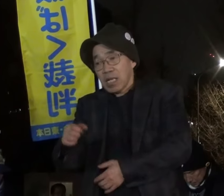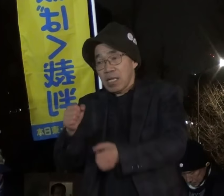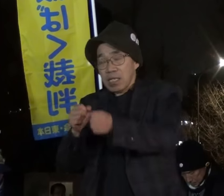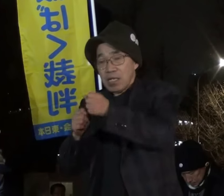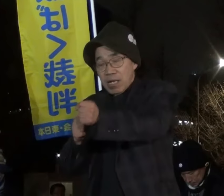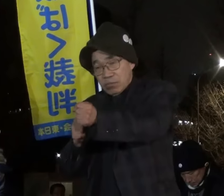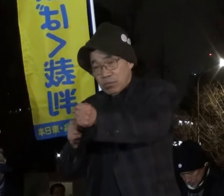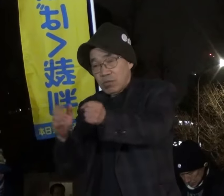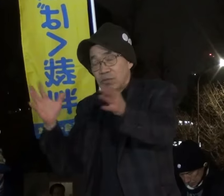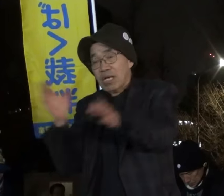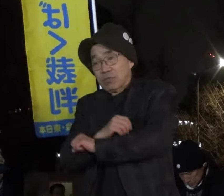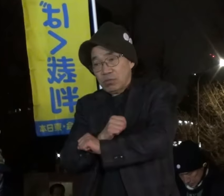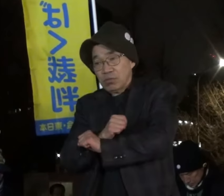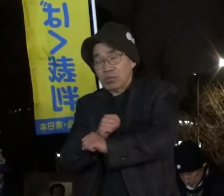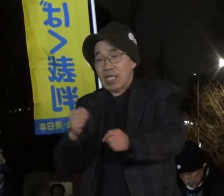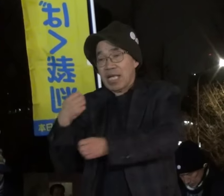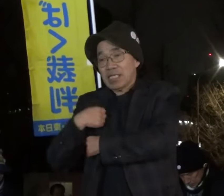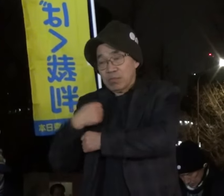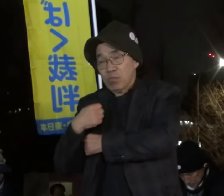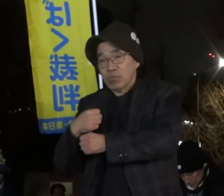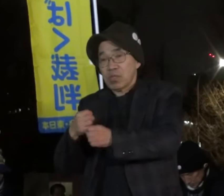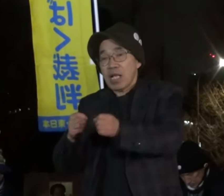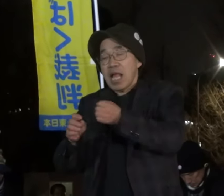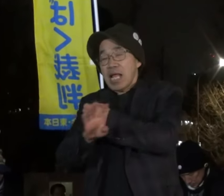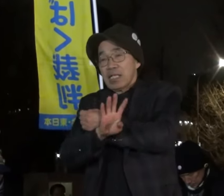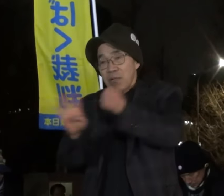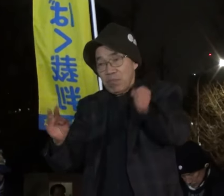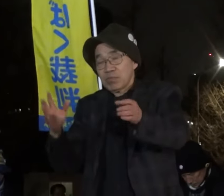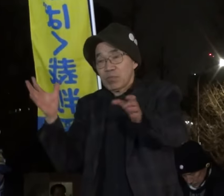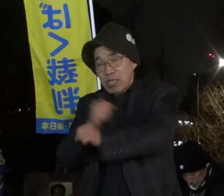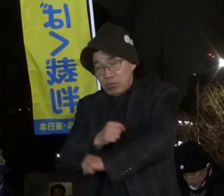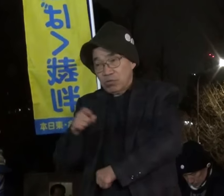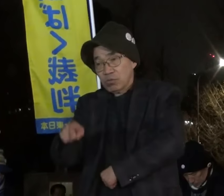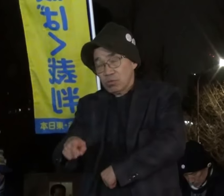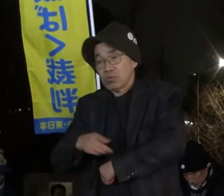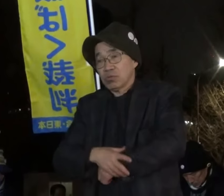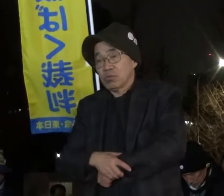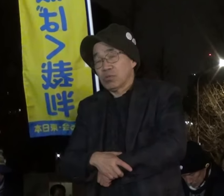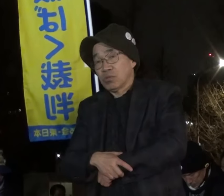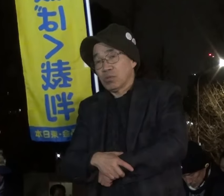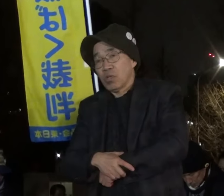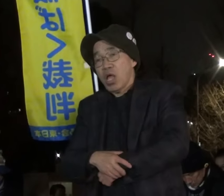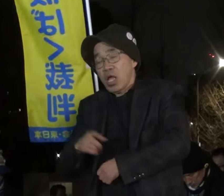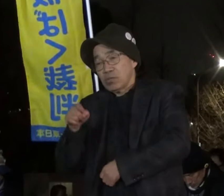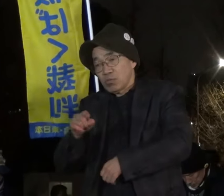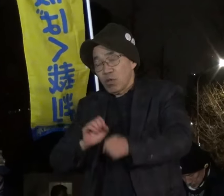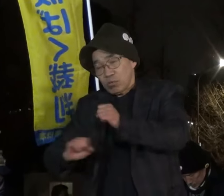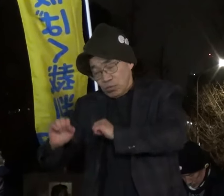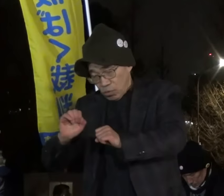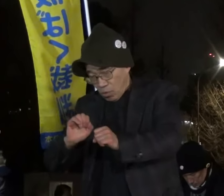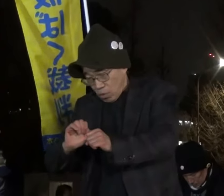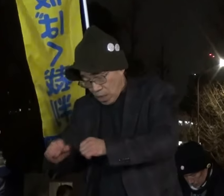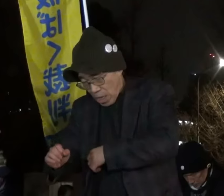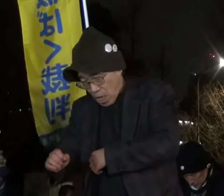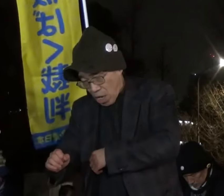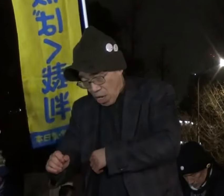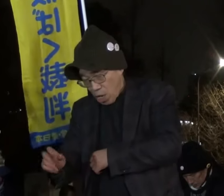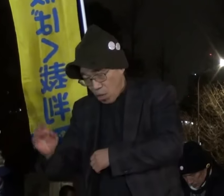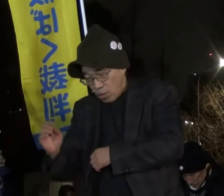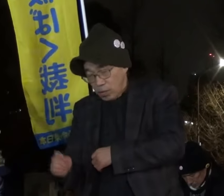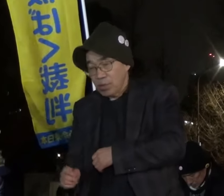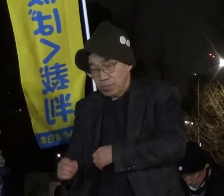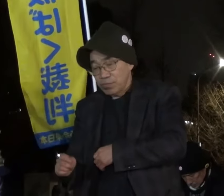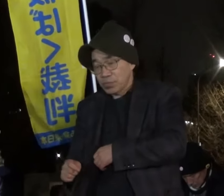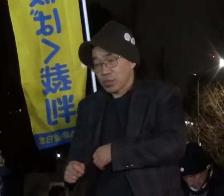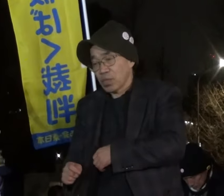作るために今年もいろんなこうそういう運動でオバマさんもねなかなか最